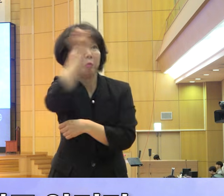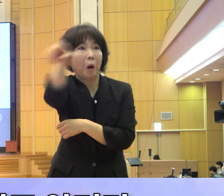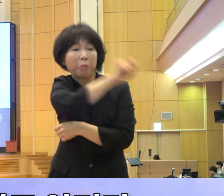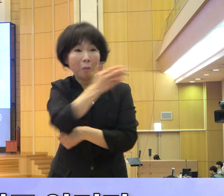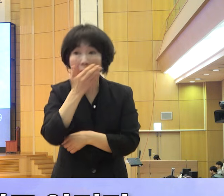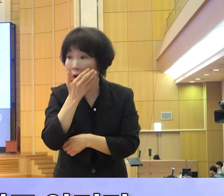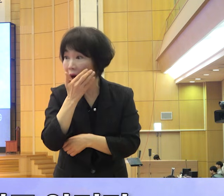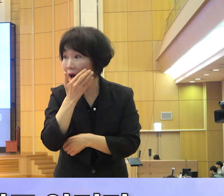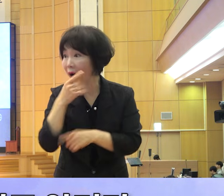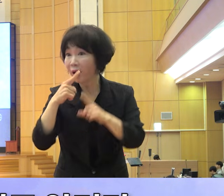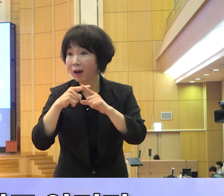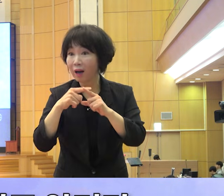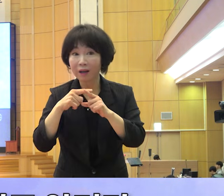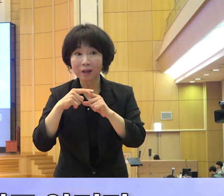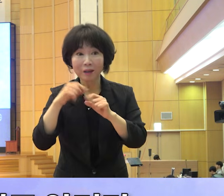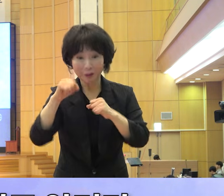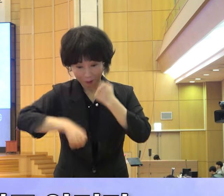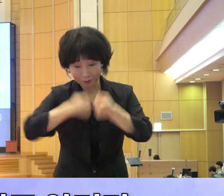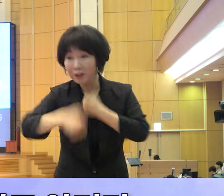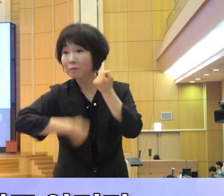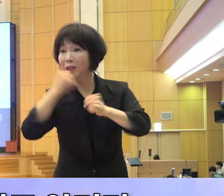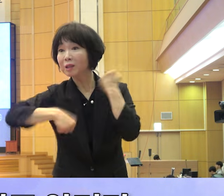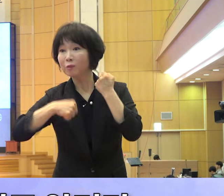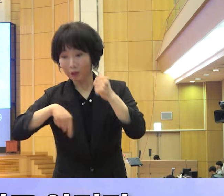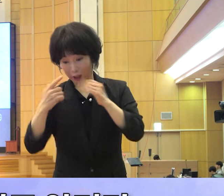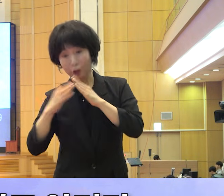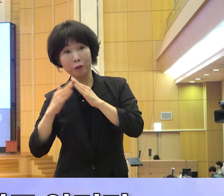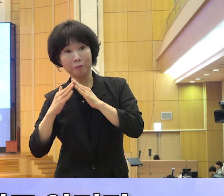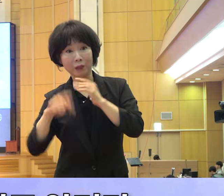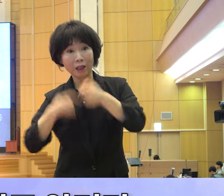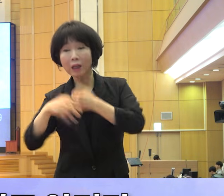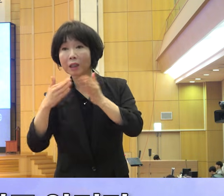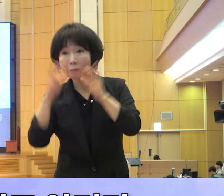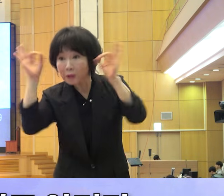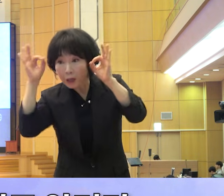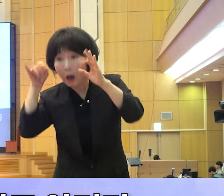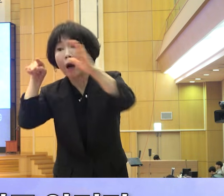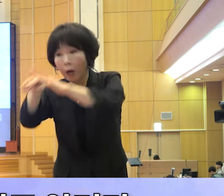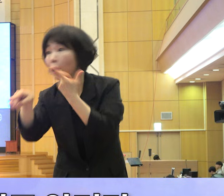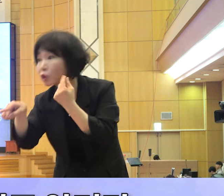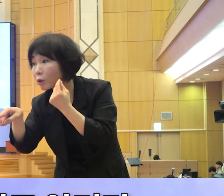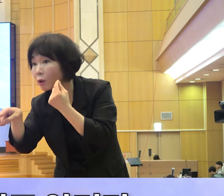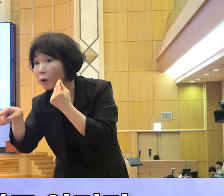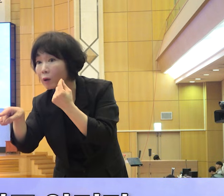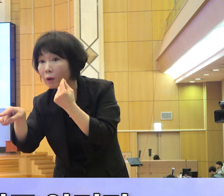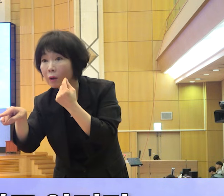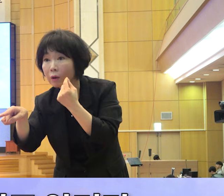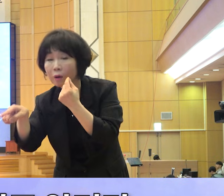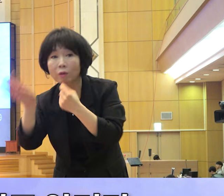짐승도요, 자기 집이 있어요. 자기 집 찾아가는 거예요.